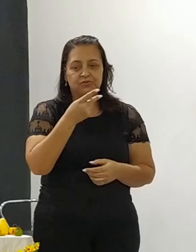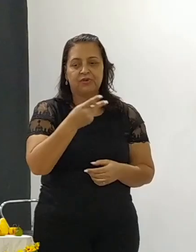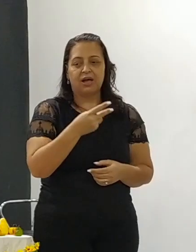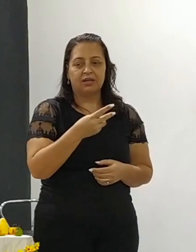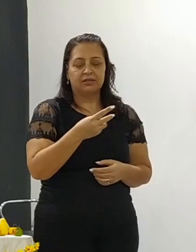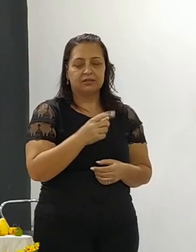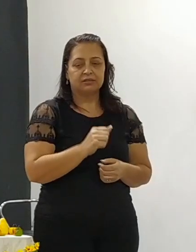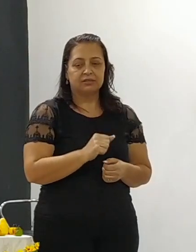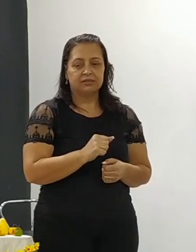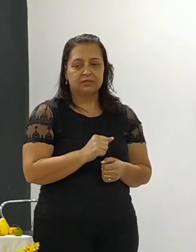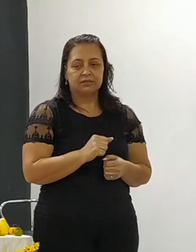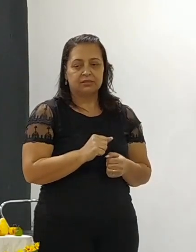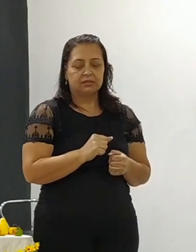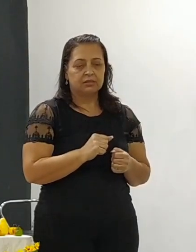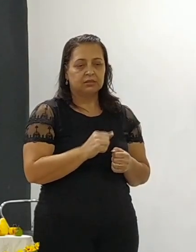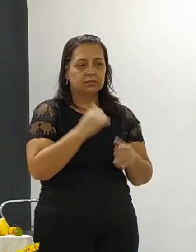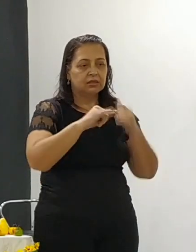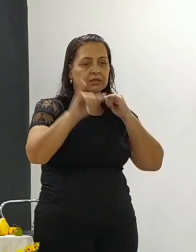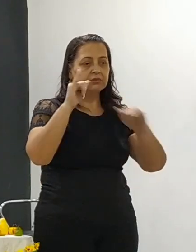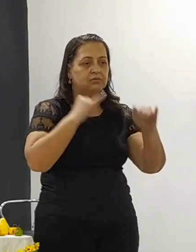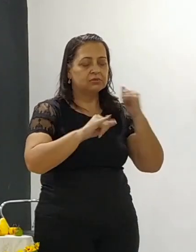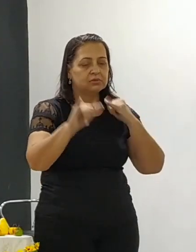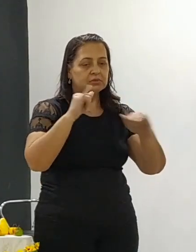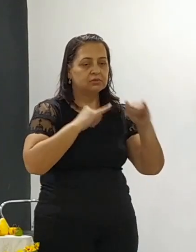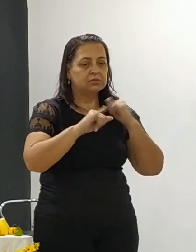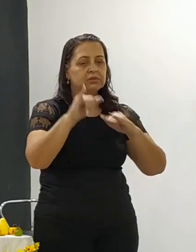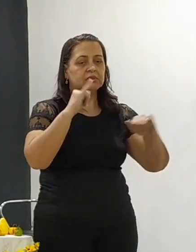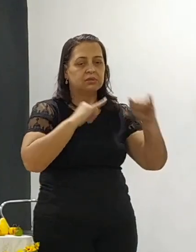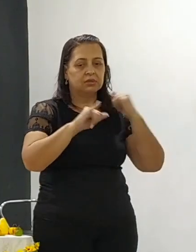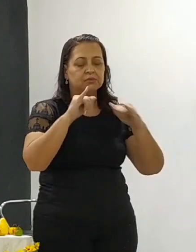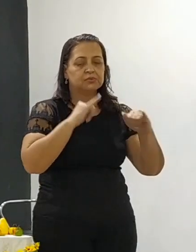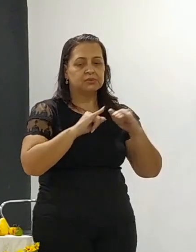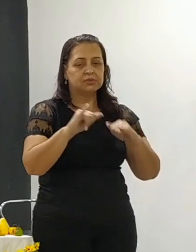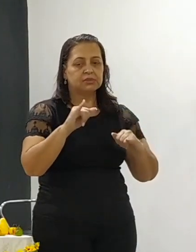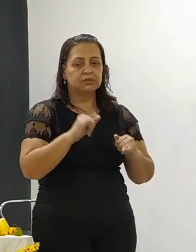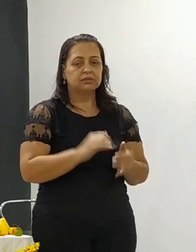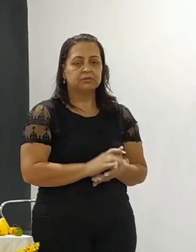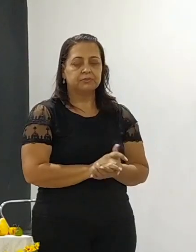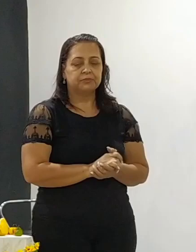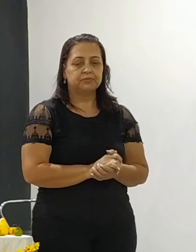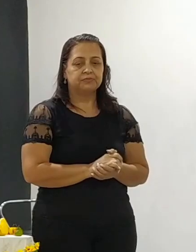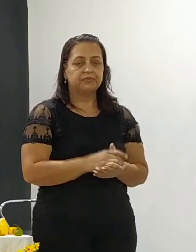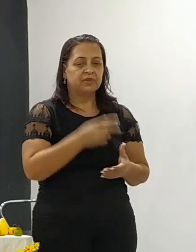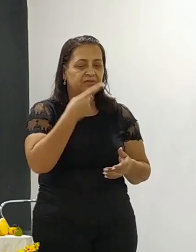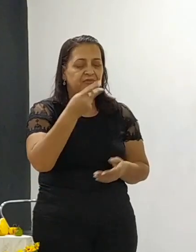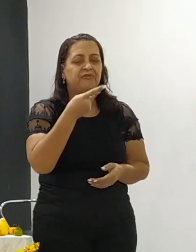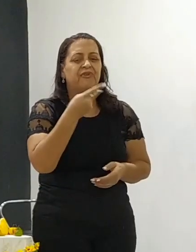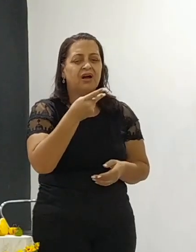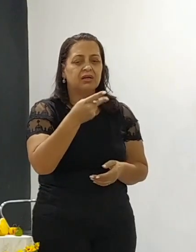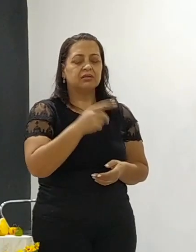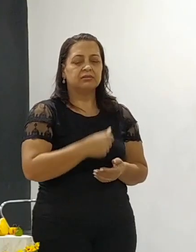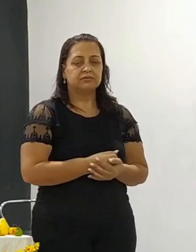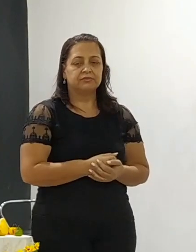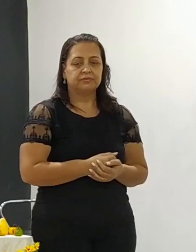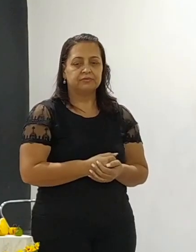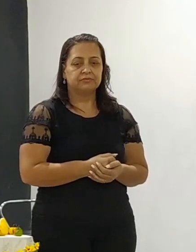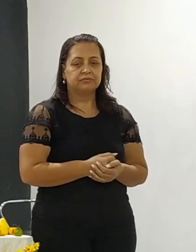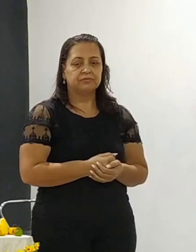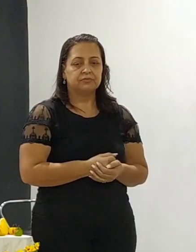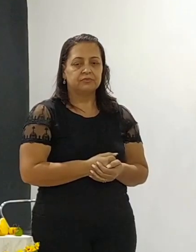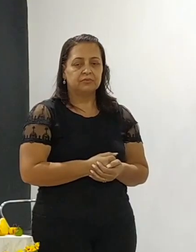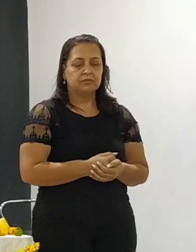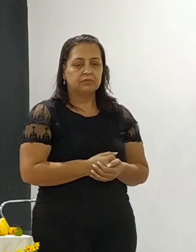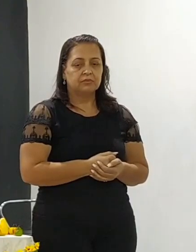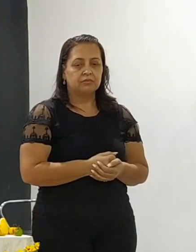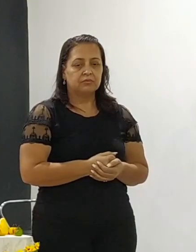que anuncieis, é para que você anuncie, é para que você fale as